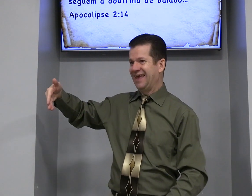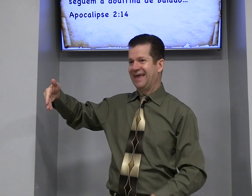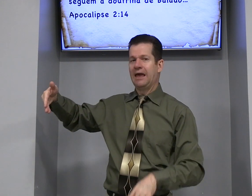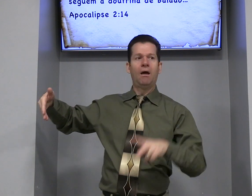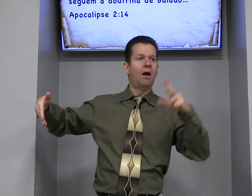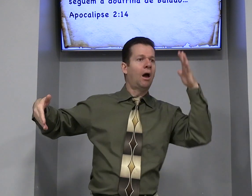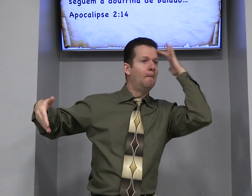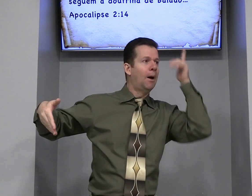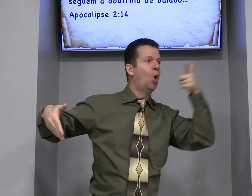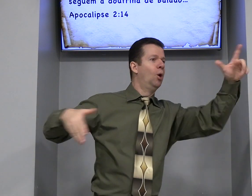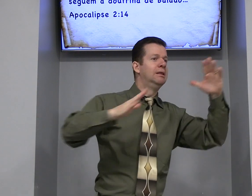o mundo?